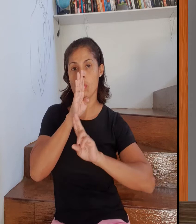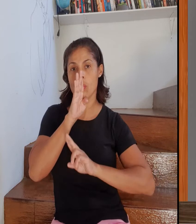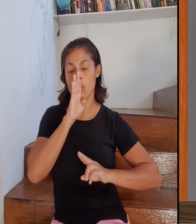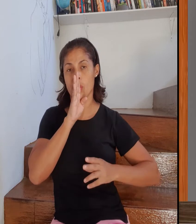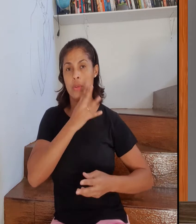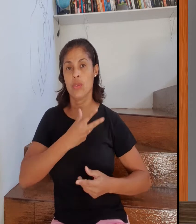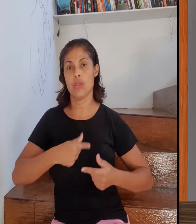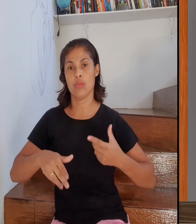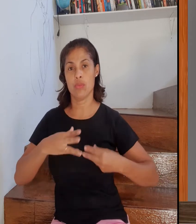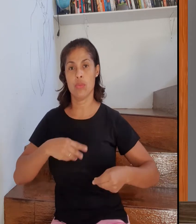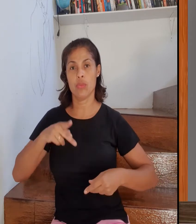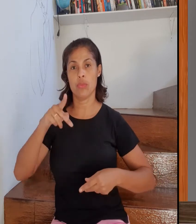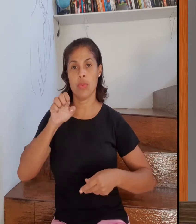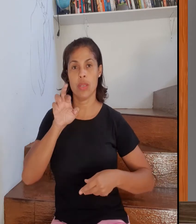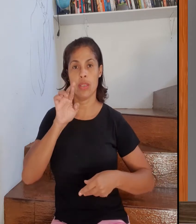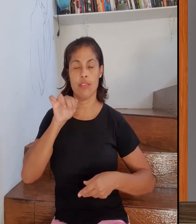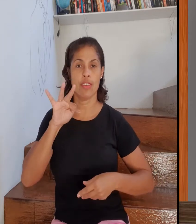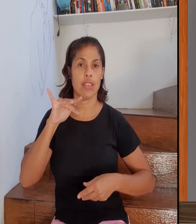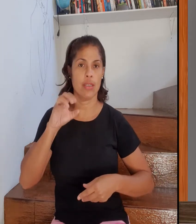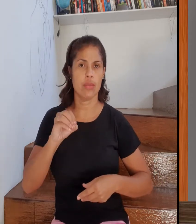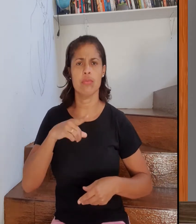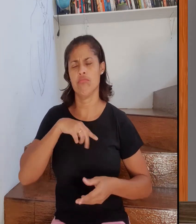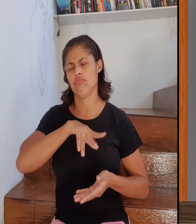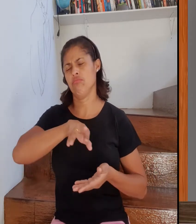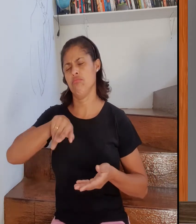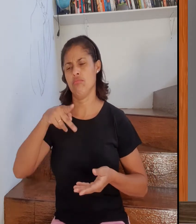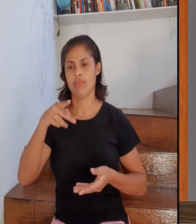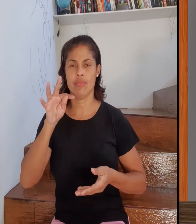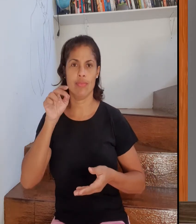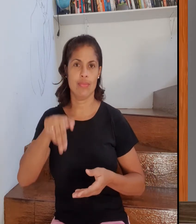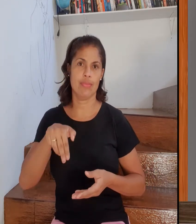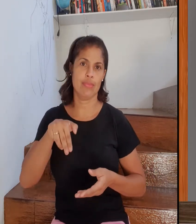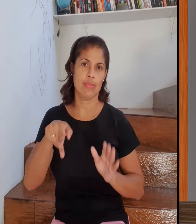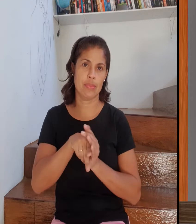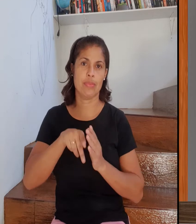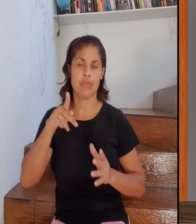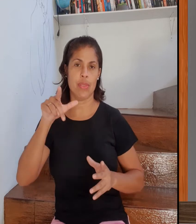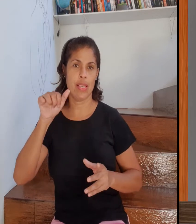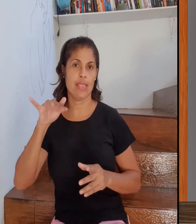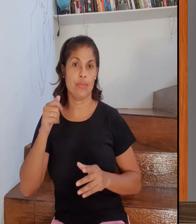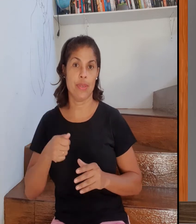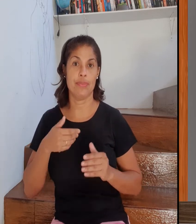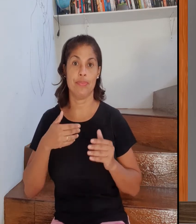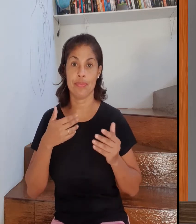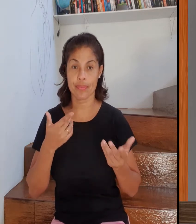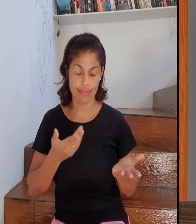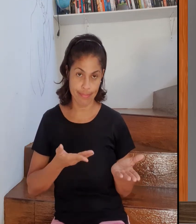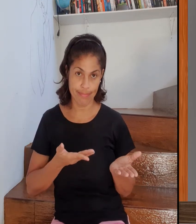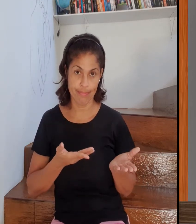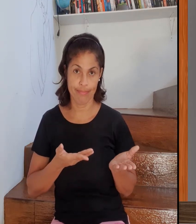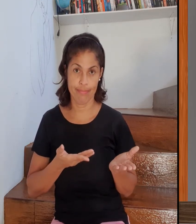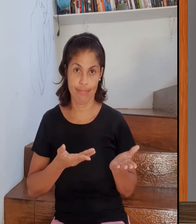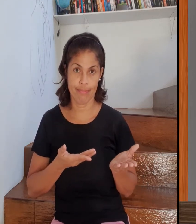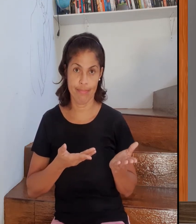compartimentos periféricos. São várias as proteínas plasmáticas, as globulinas, a hemoglobina,